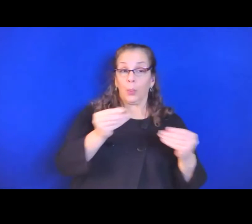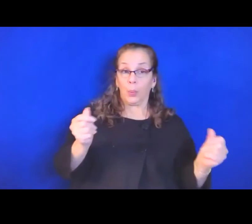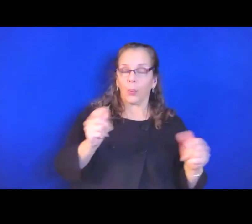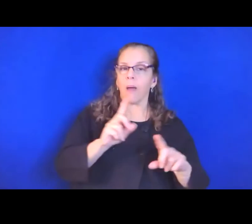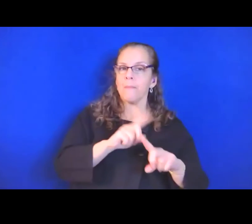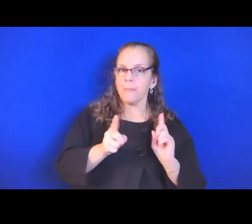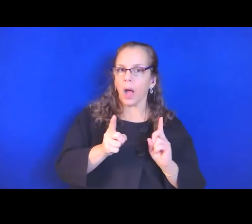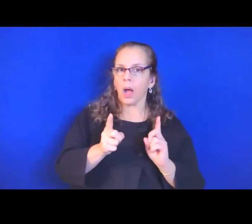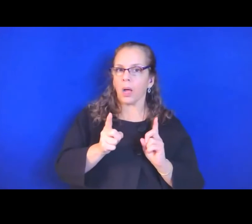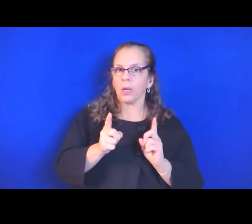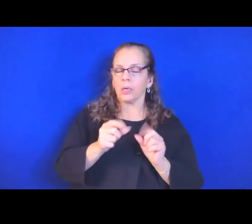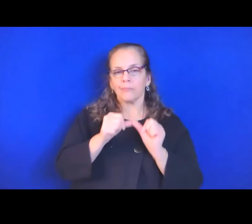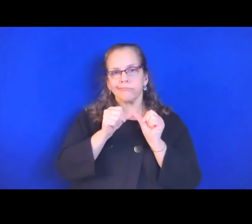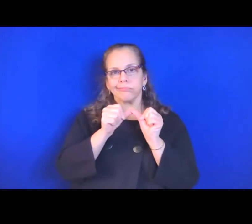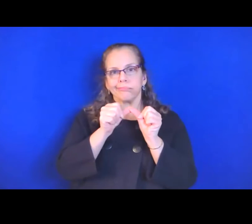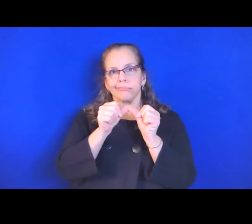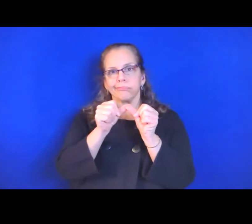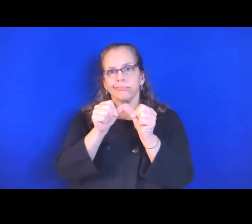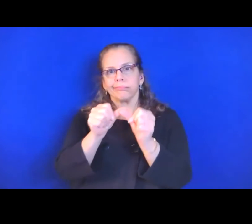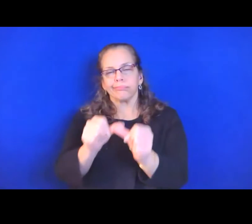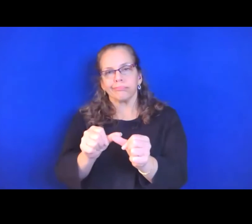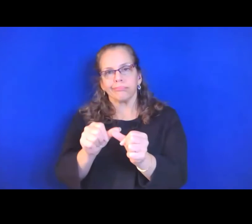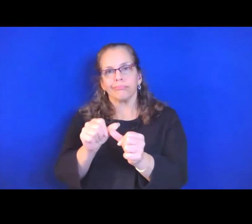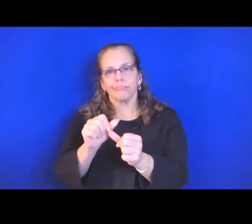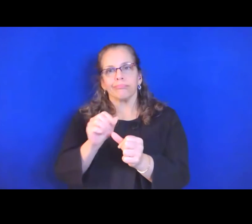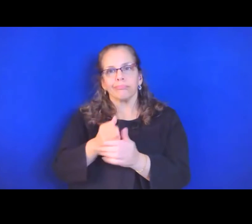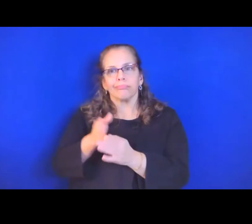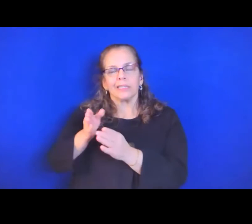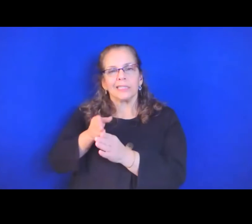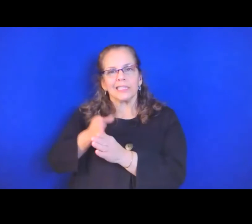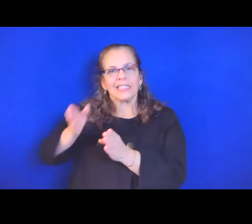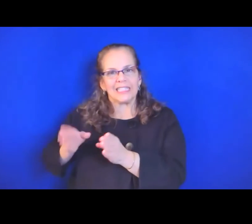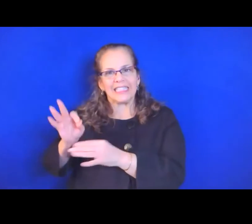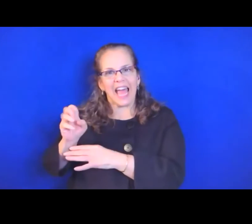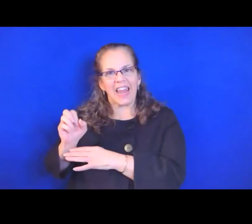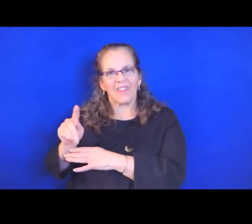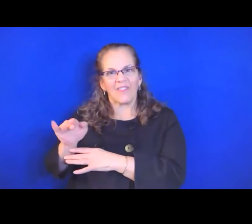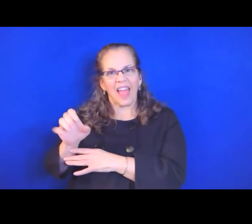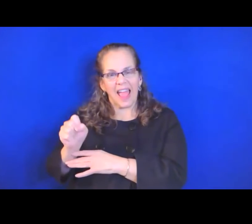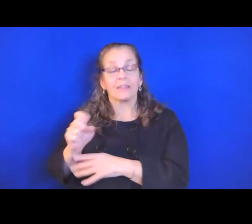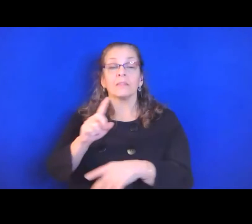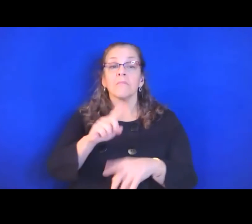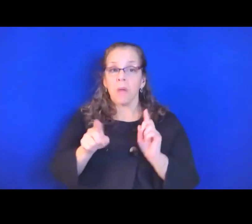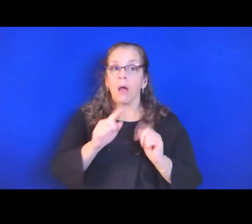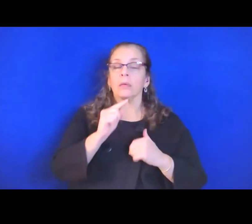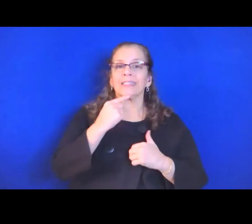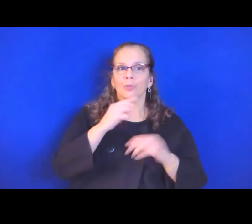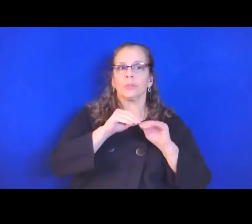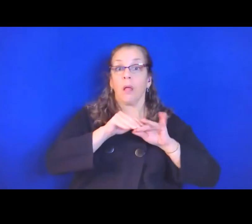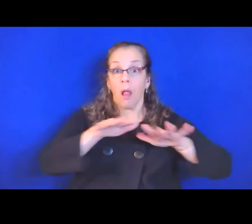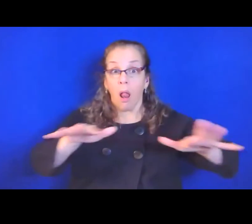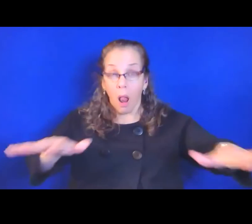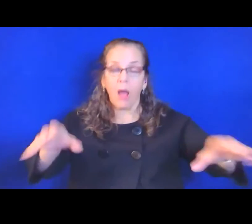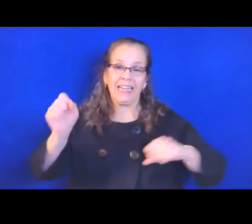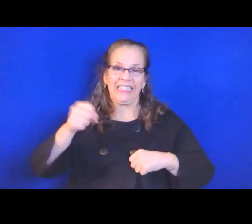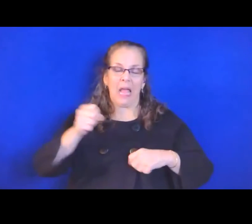的一个影响，所以呢，希望大家是还是注意。